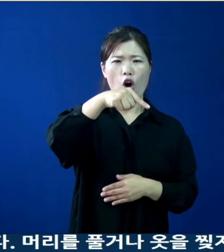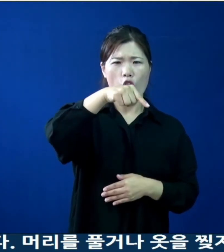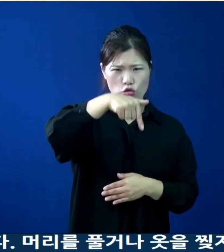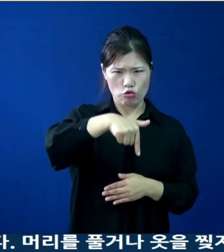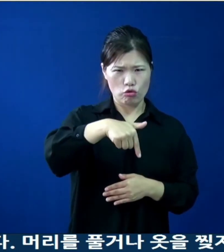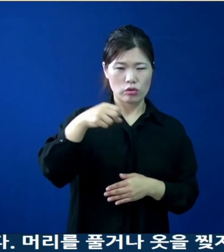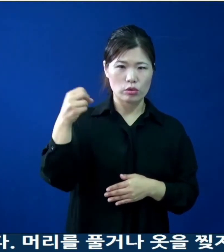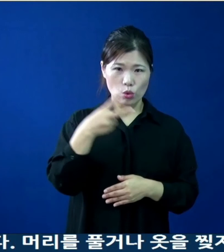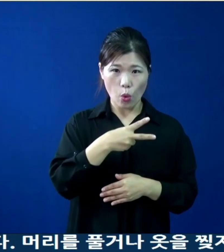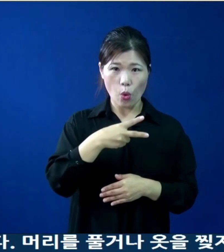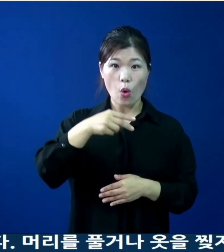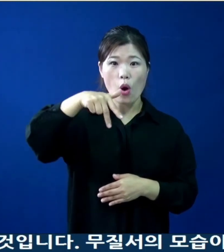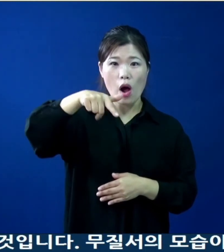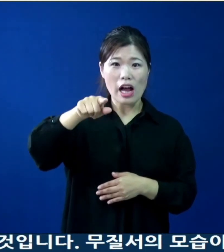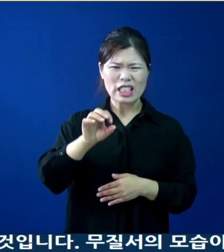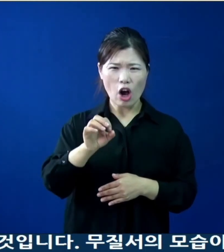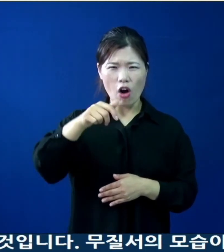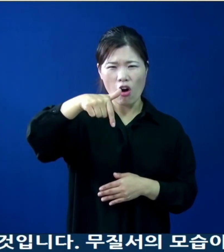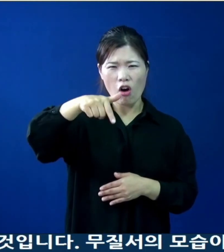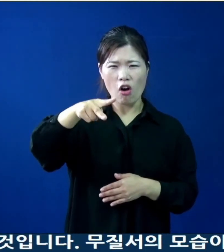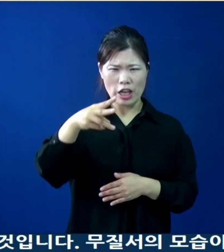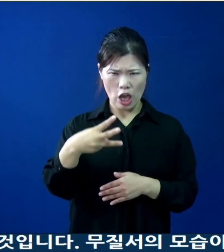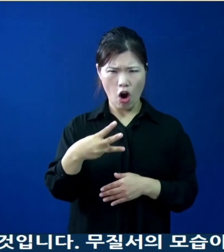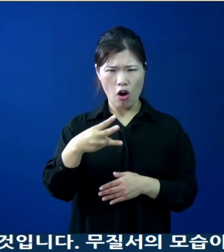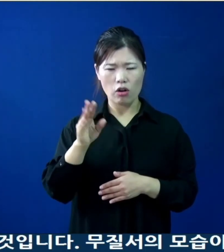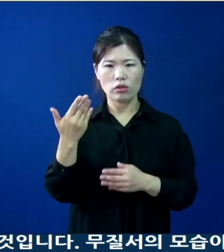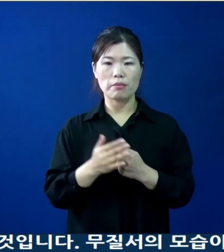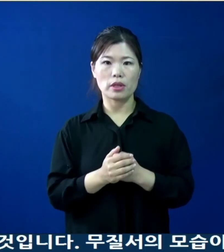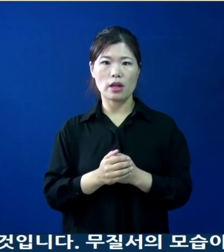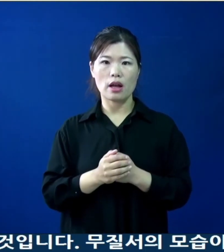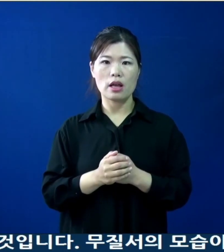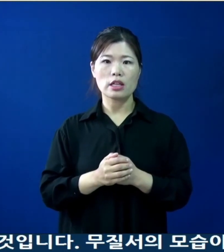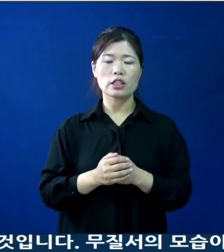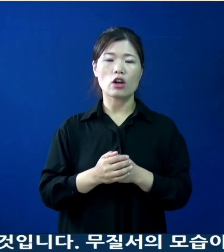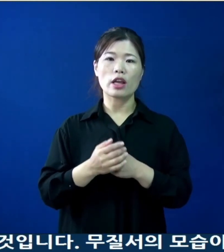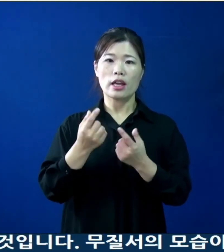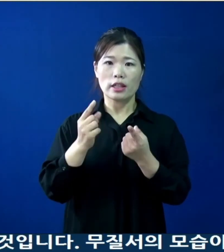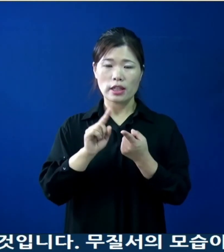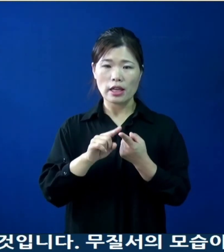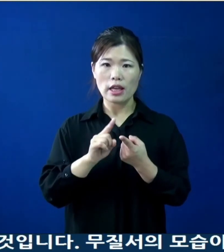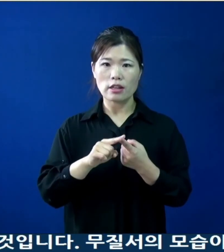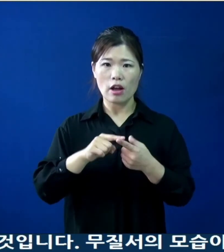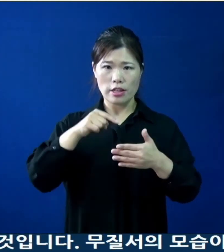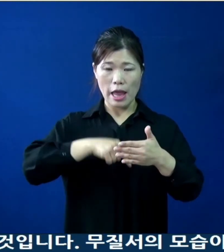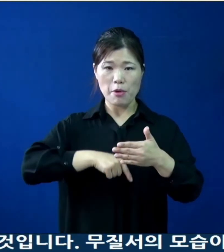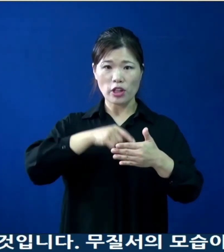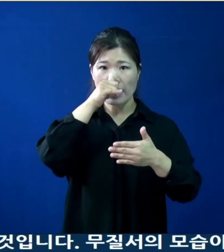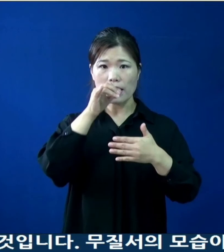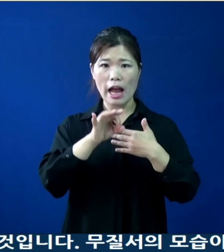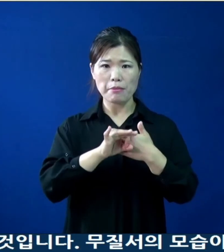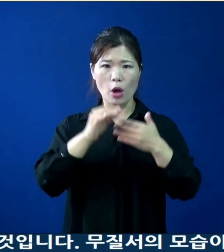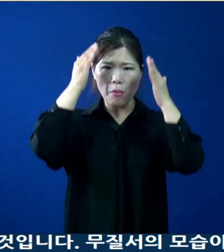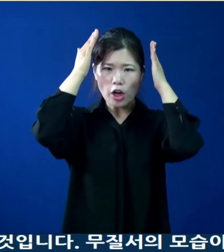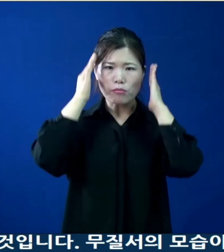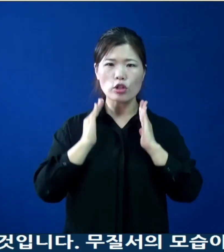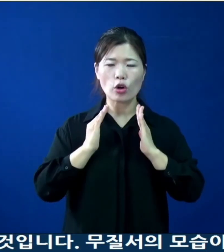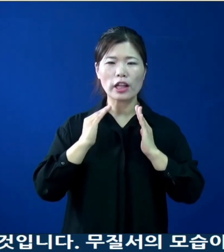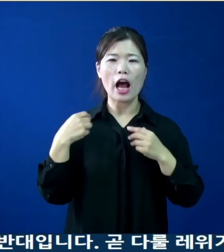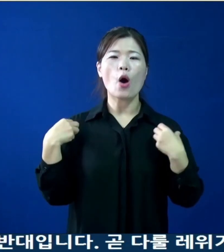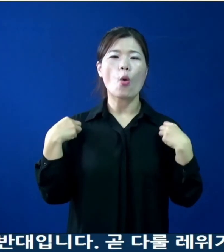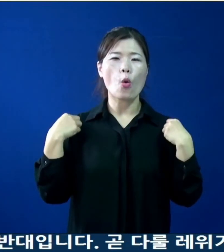겁니다. 하나님의 질서가 내면에 유지되고 있는 사람에게 머리를 푼다거나 옷을 찢는 일, 자기